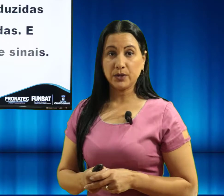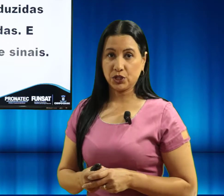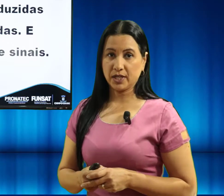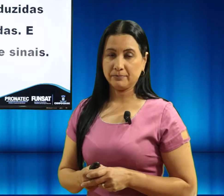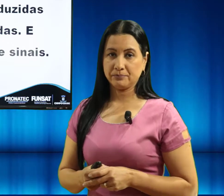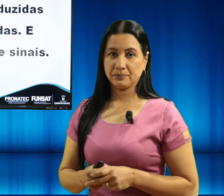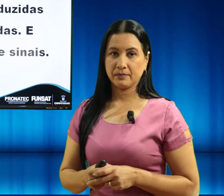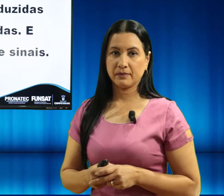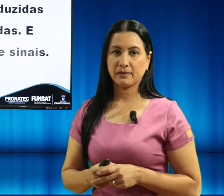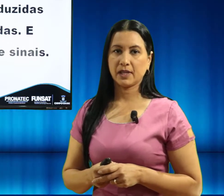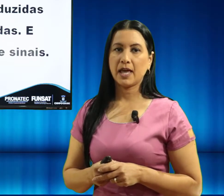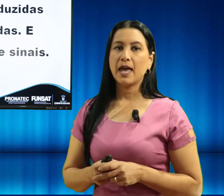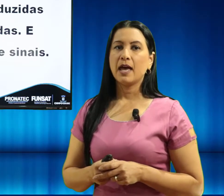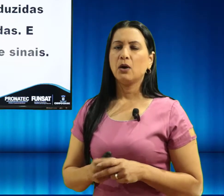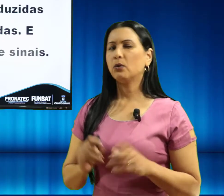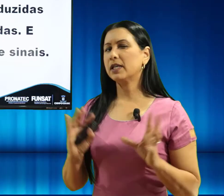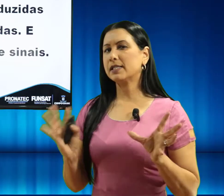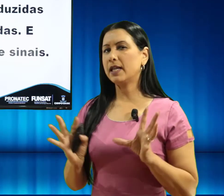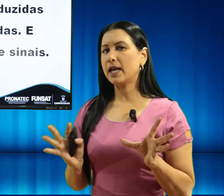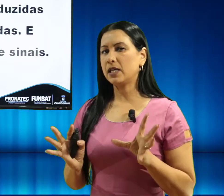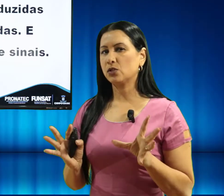linguística. O que seria isso?